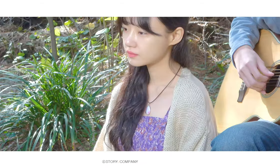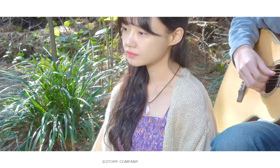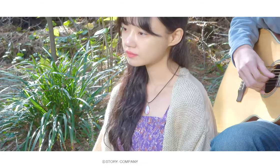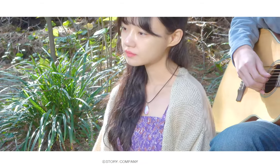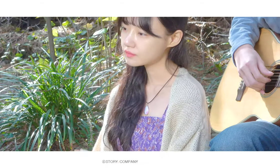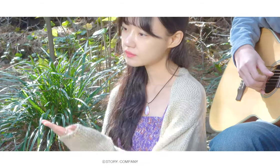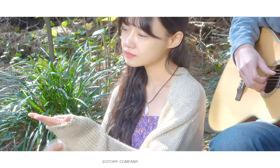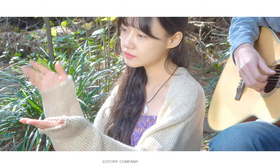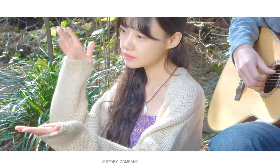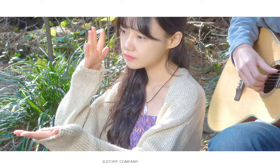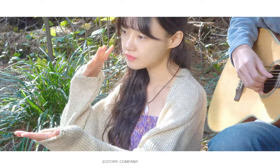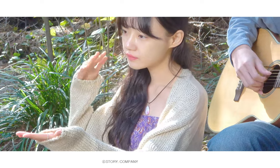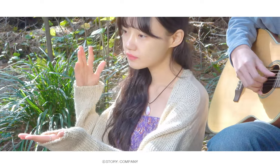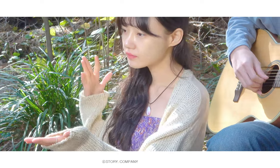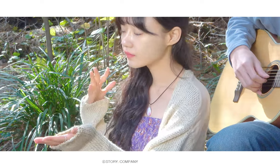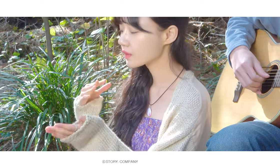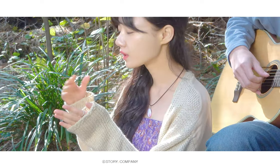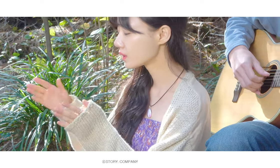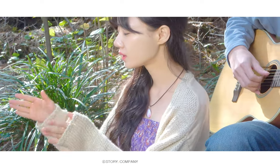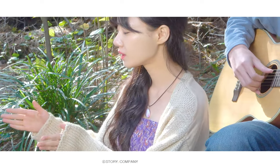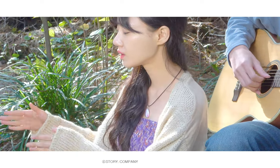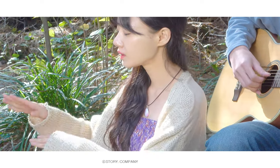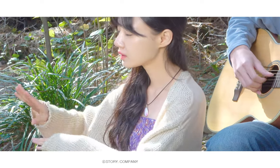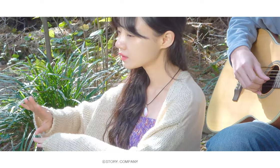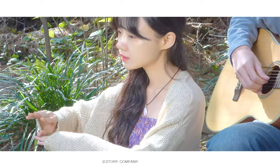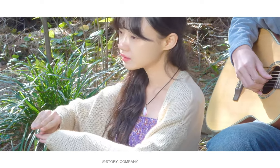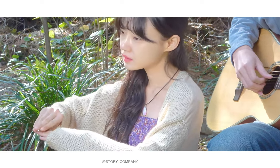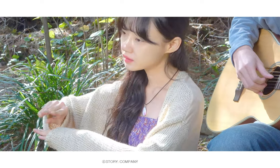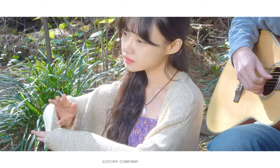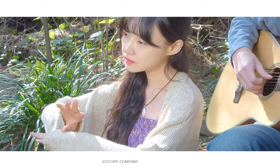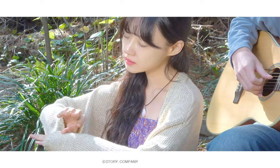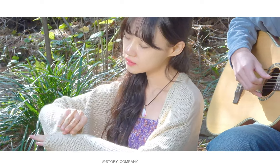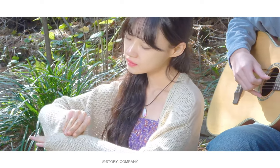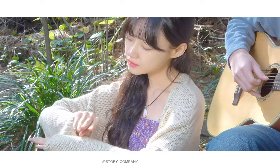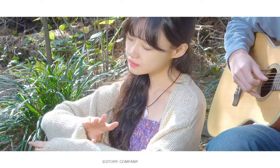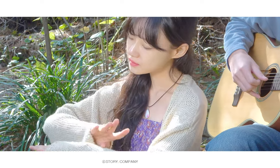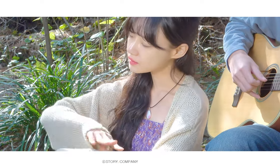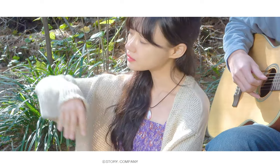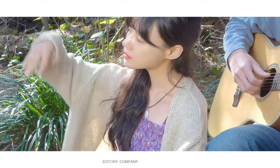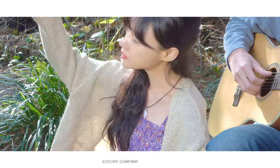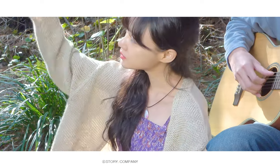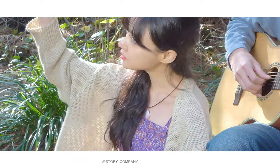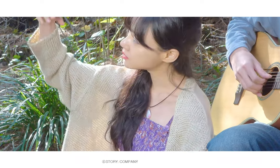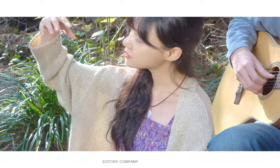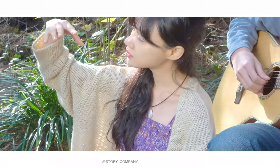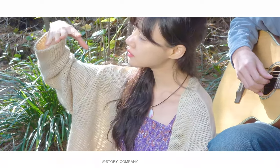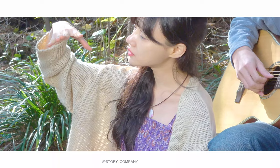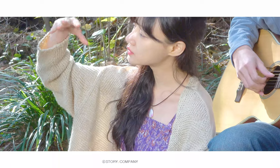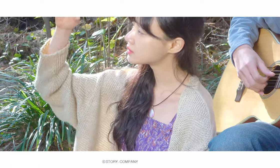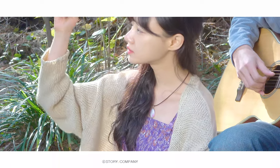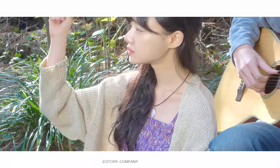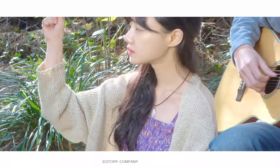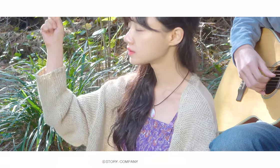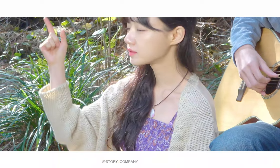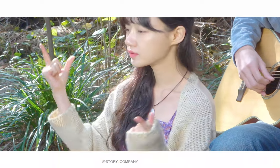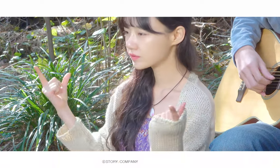너의 머리칼 쌓이 스며든 햇살 그것과